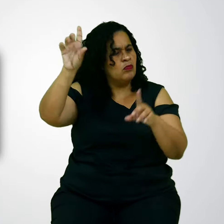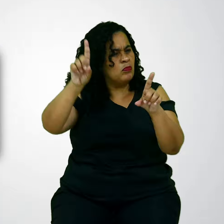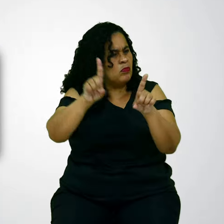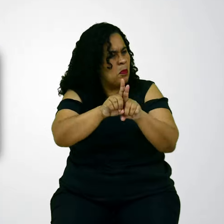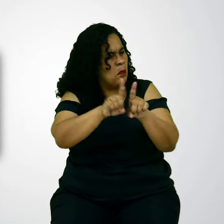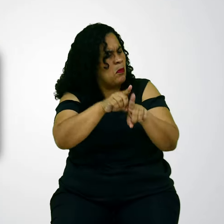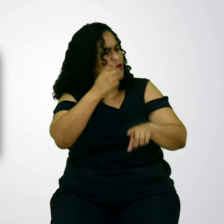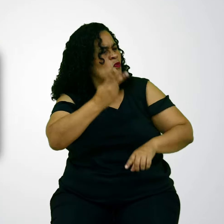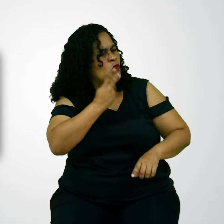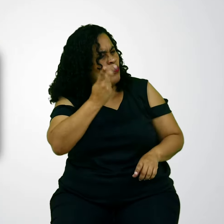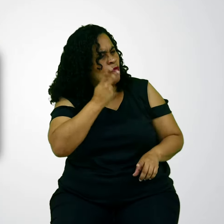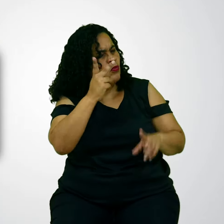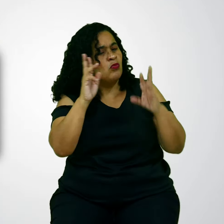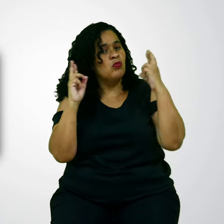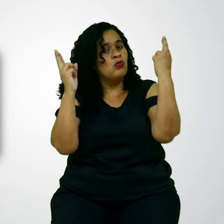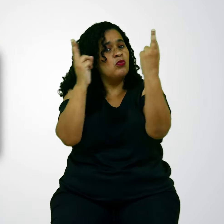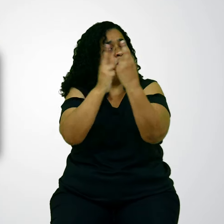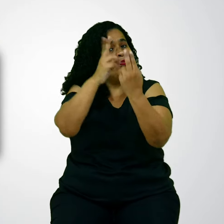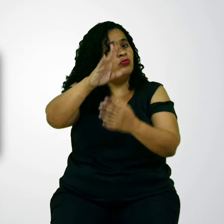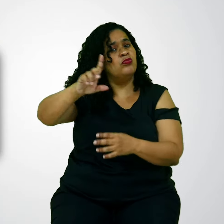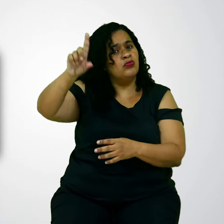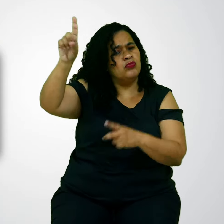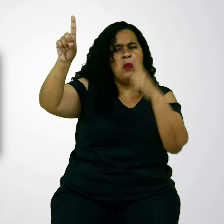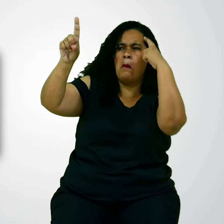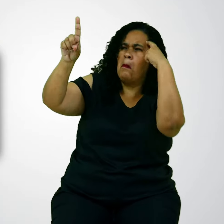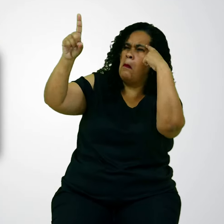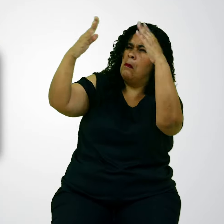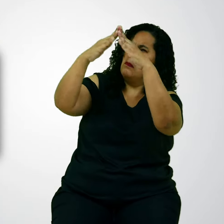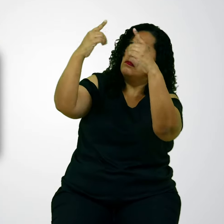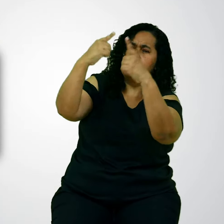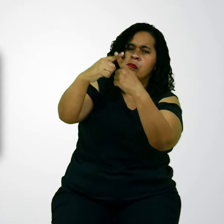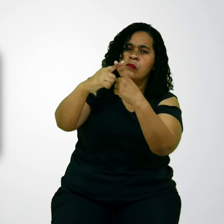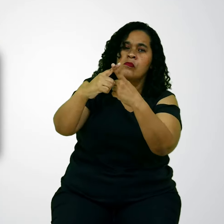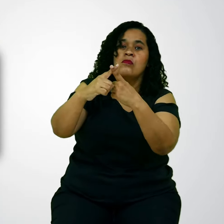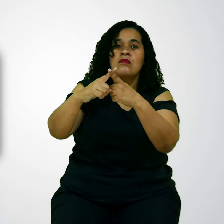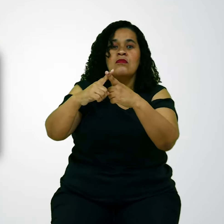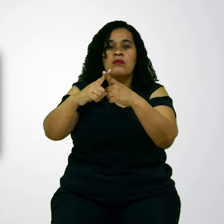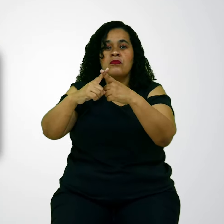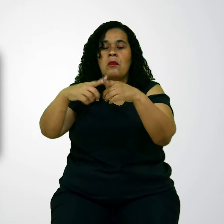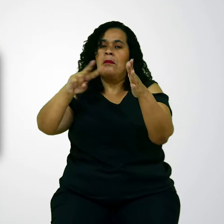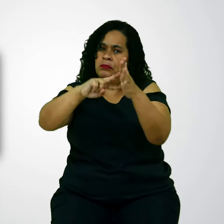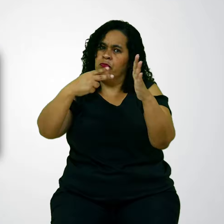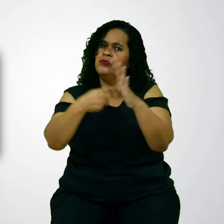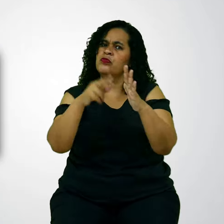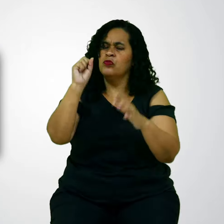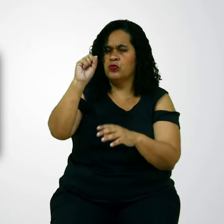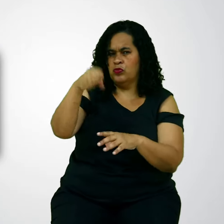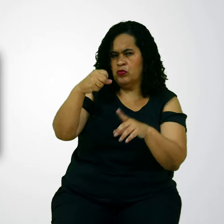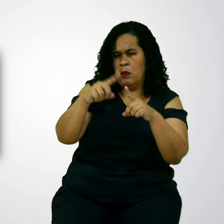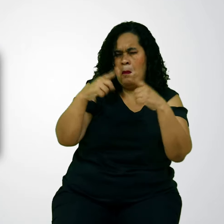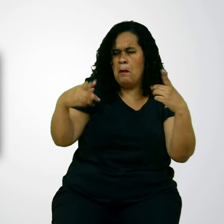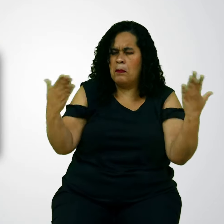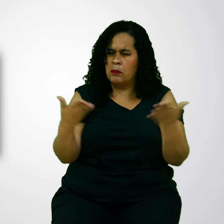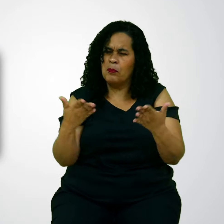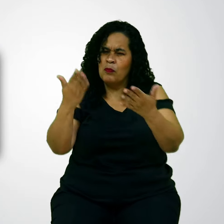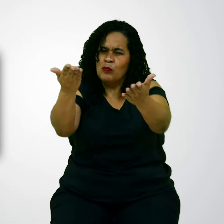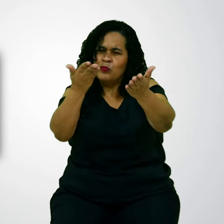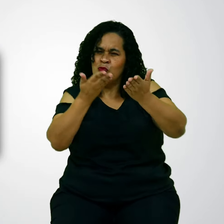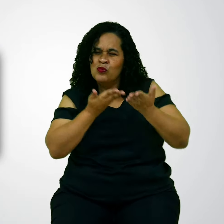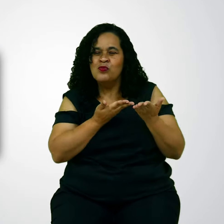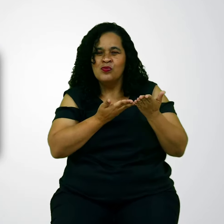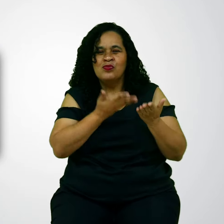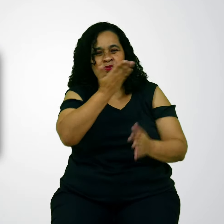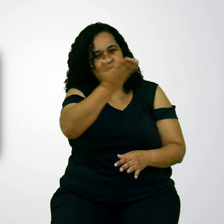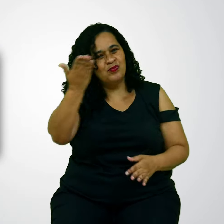reino de Deus não é a igreja, mas a igreja ela é relevante para o reino de Deus. Então, eu já te convido para que a gente comece esse